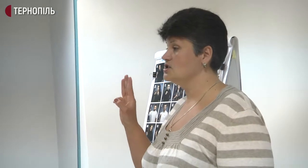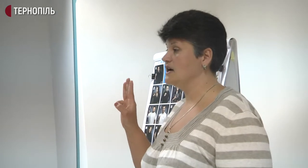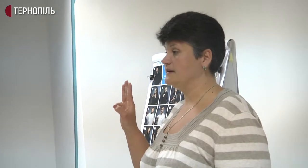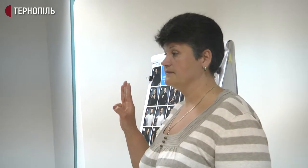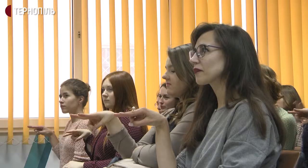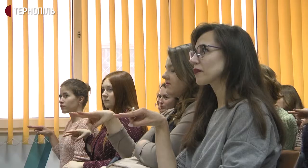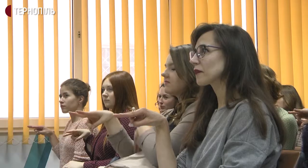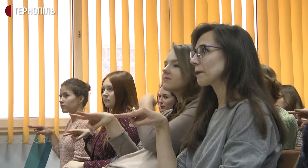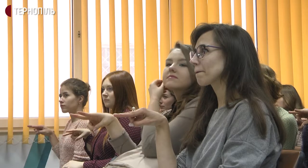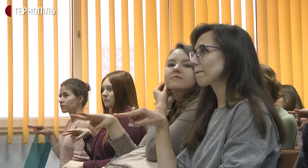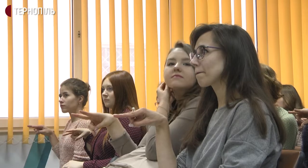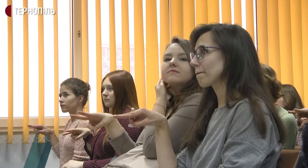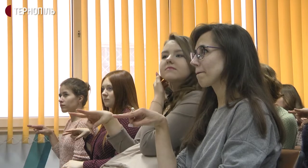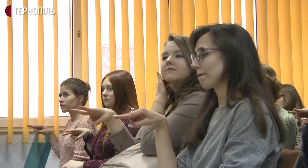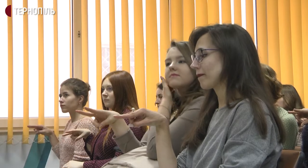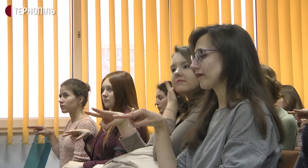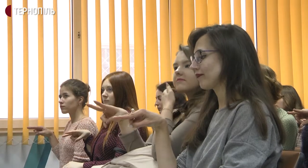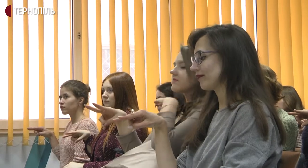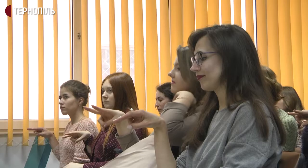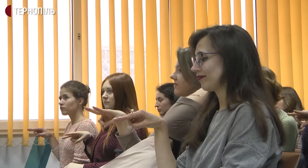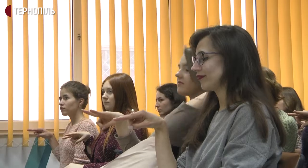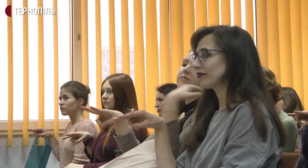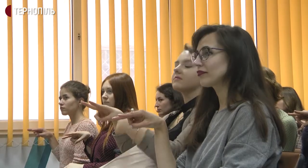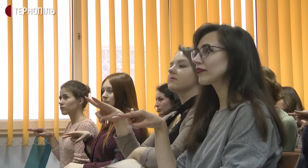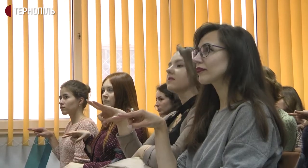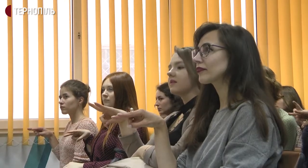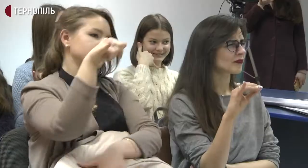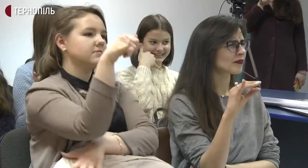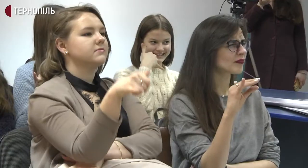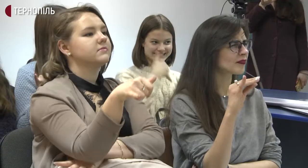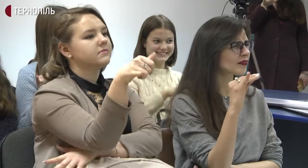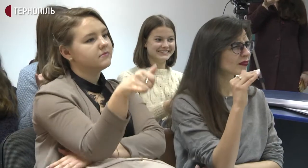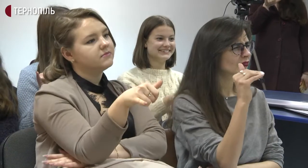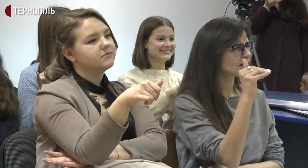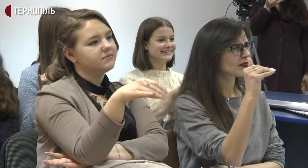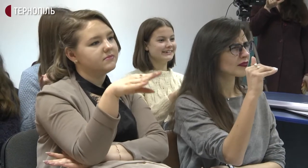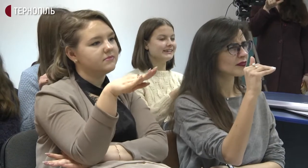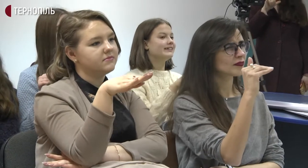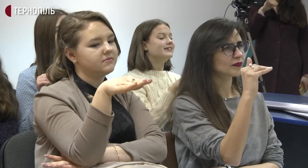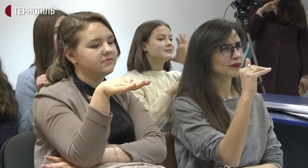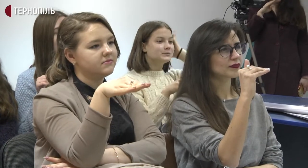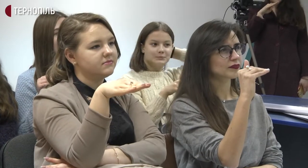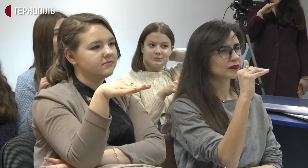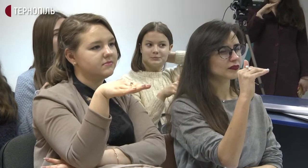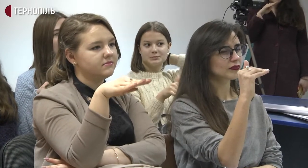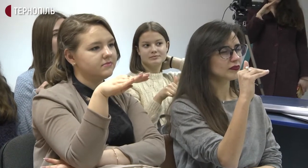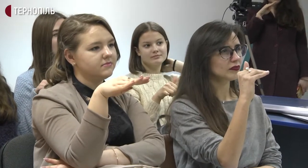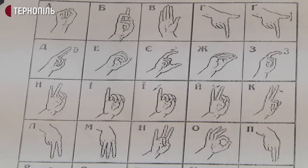«Ша». Оксана Назарко працює адміністратором магазину туристичного спорядження. Каже, чому вирішила прийти на курси